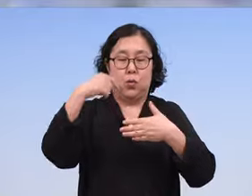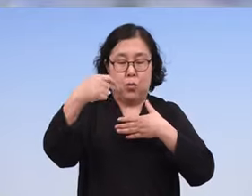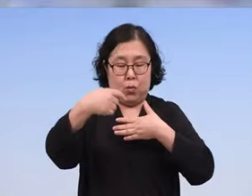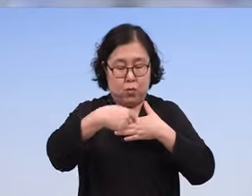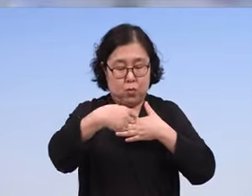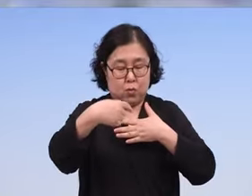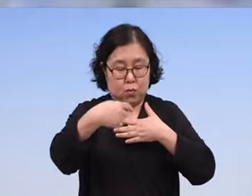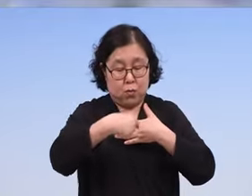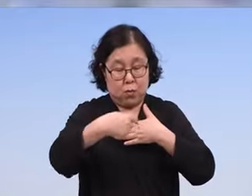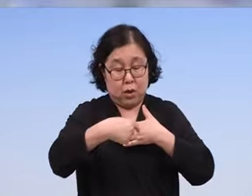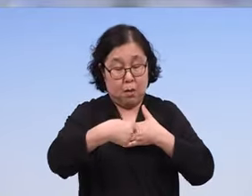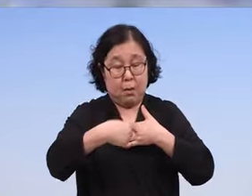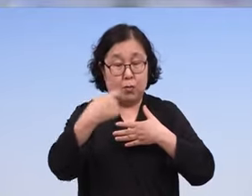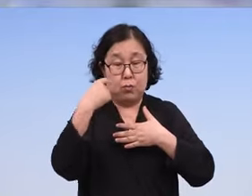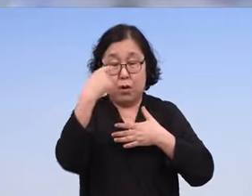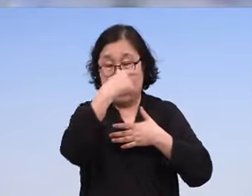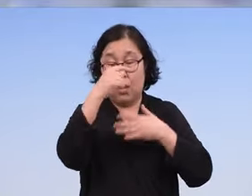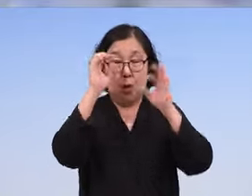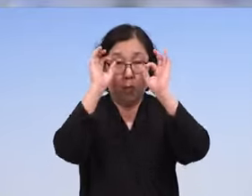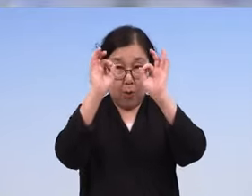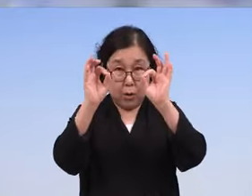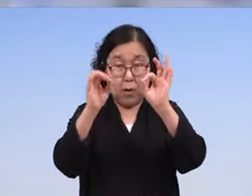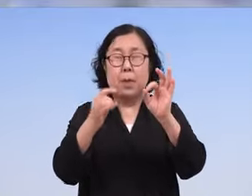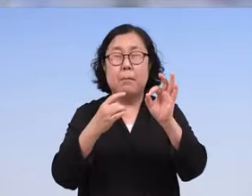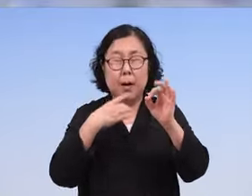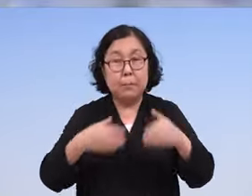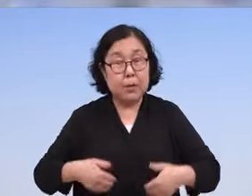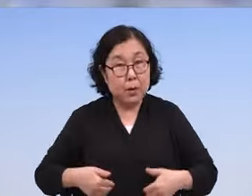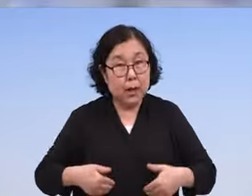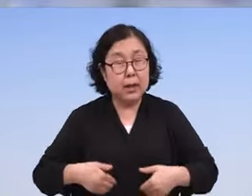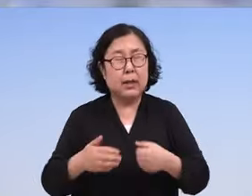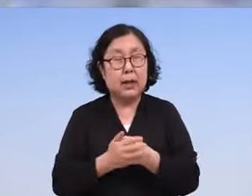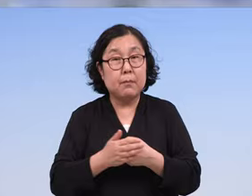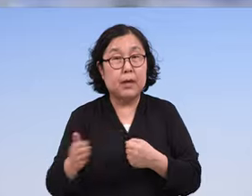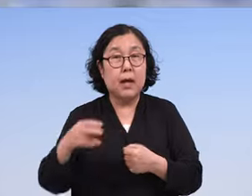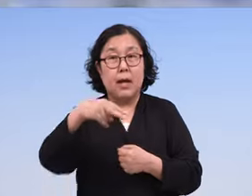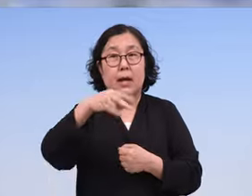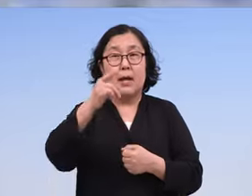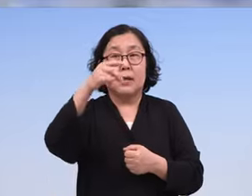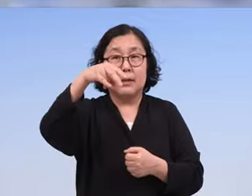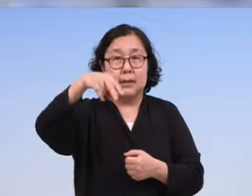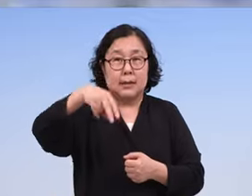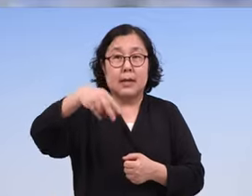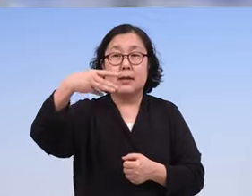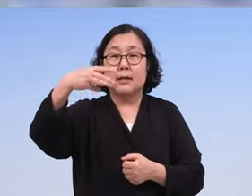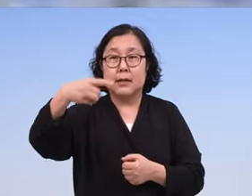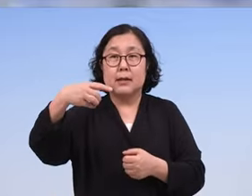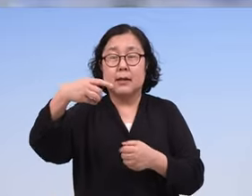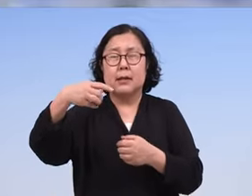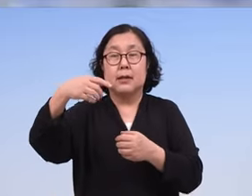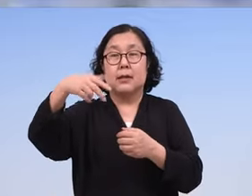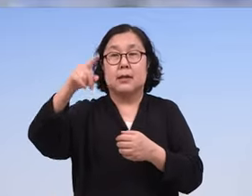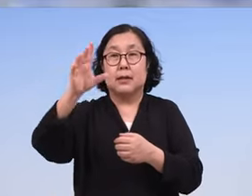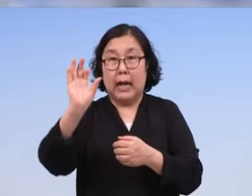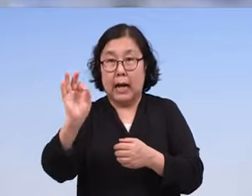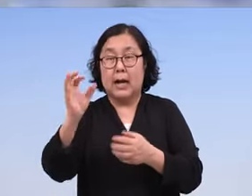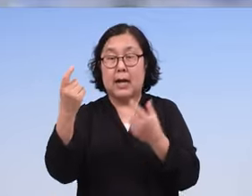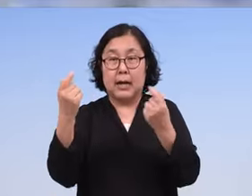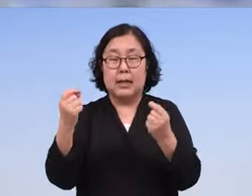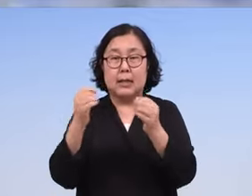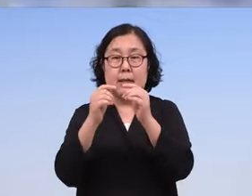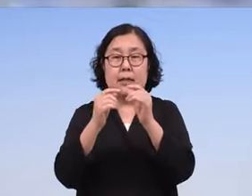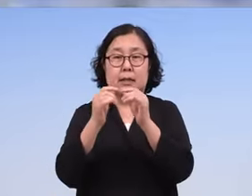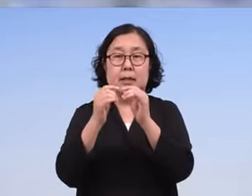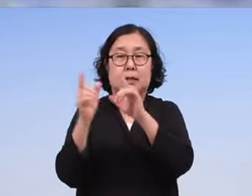것밖에 못 보니까 그런 것까지 할 필요가 없는 거죠. 혹시 여기에 지금 그 드라마 세트 같은 인생이 있으시면 안 되는